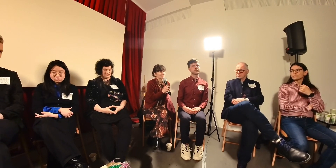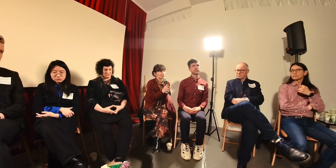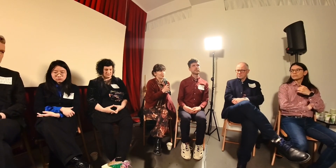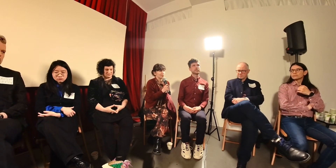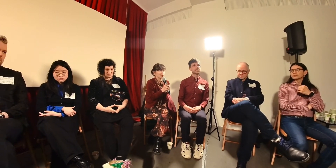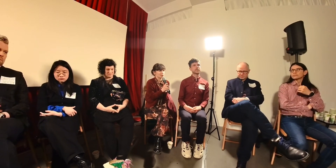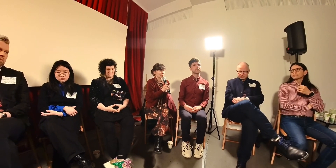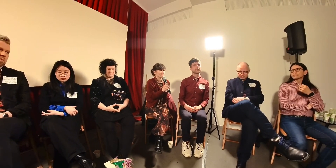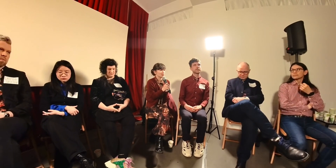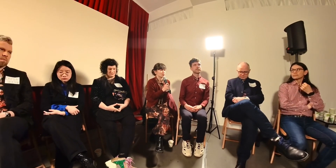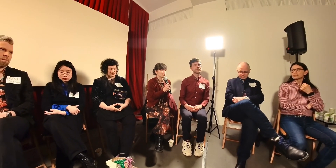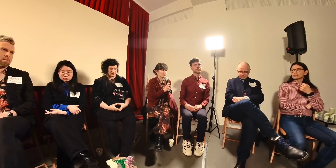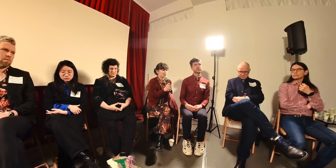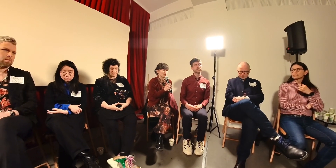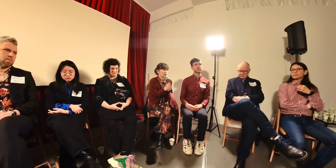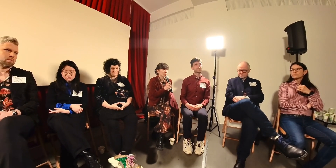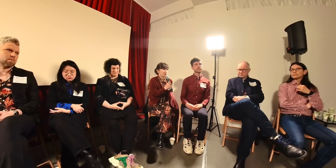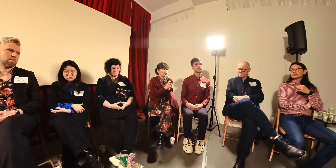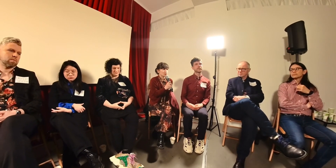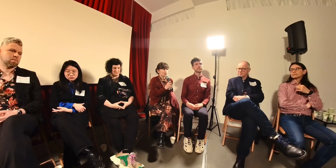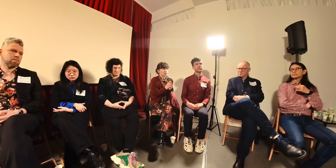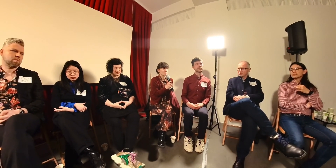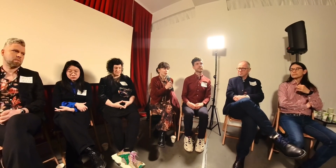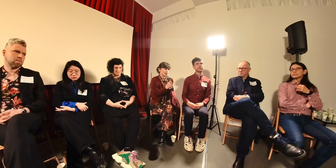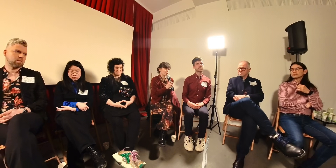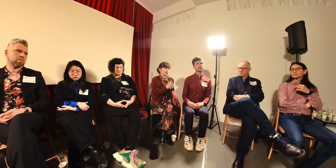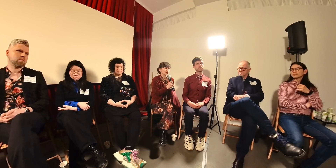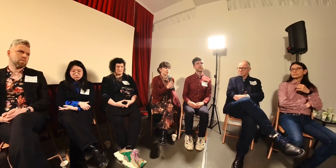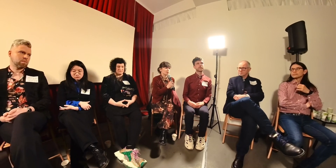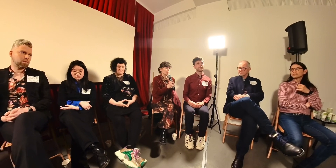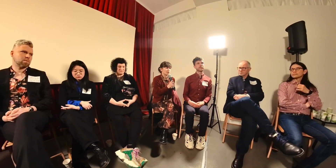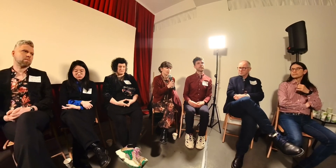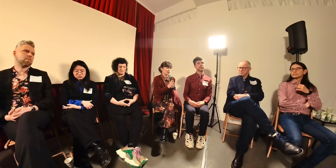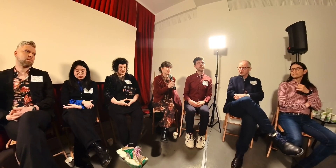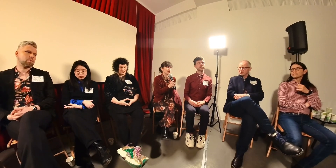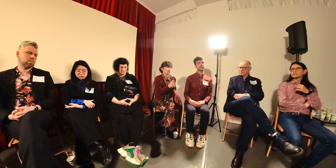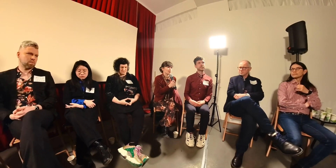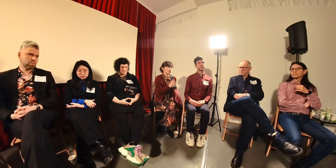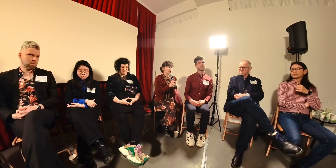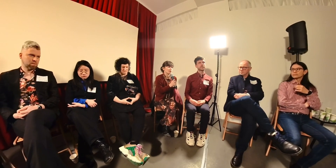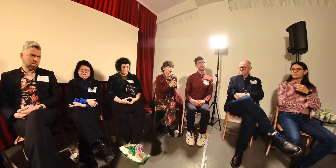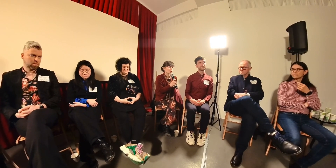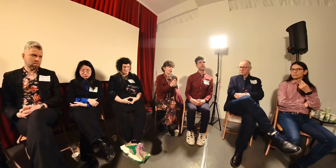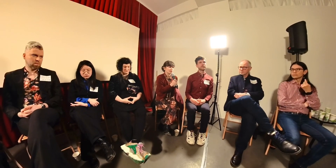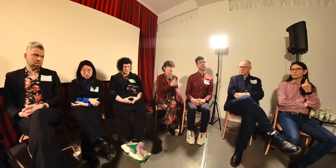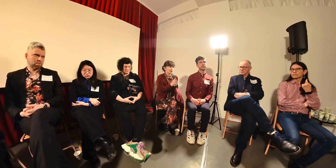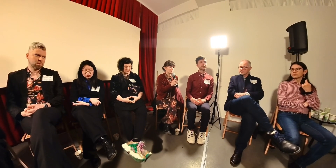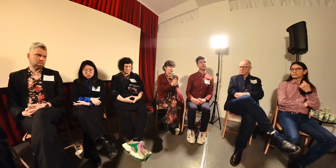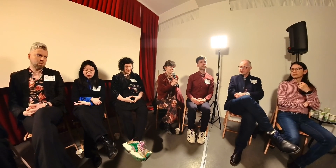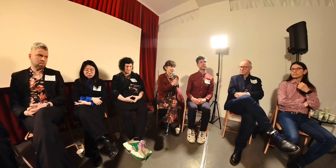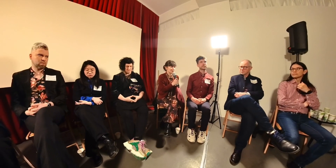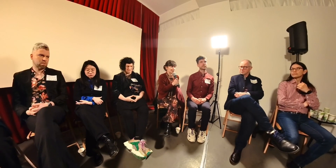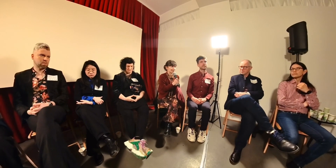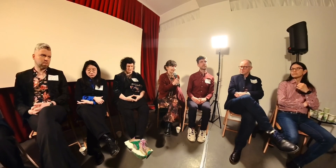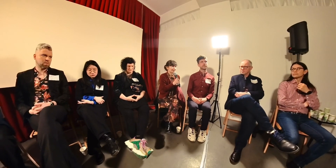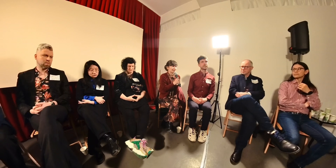s těmito osobami zjišťovat, jakým způsobem žijou, co dělají, jakým způsobem vnímají, co je pro ně důležité. A jak